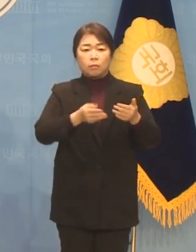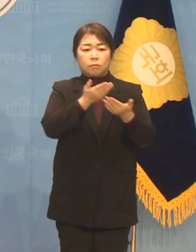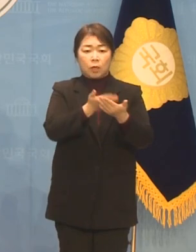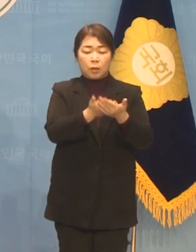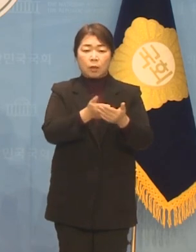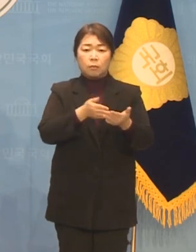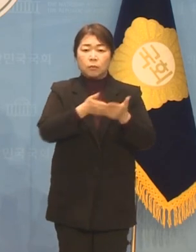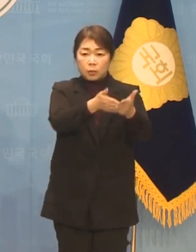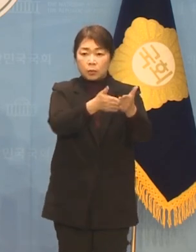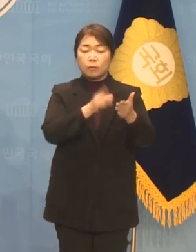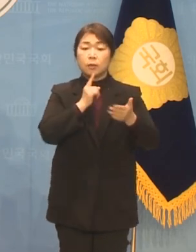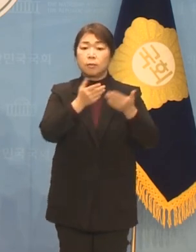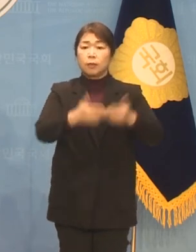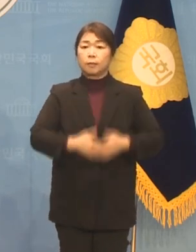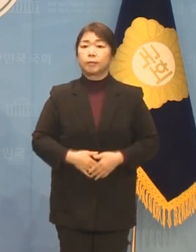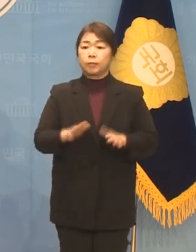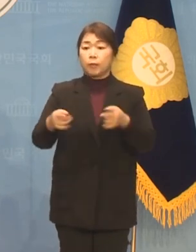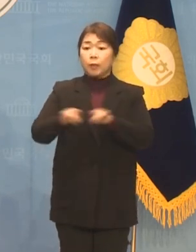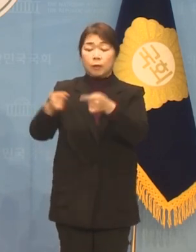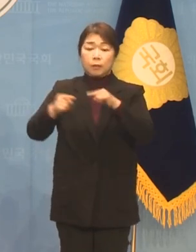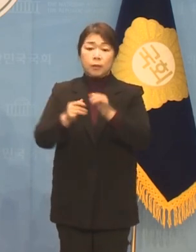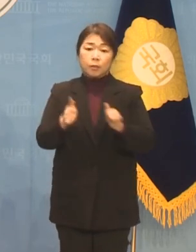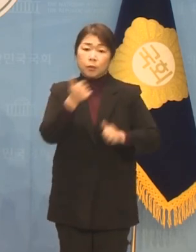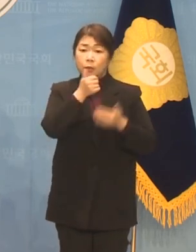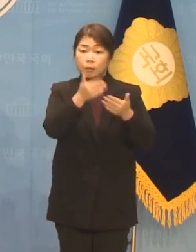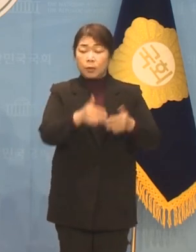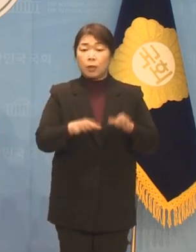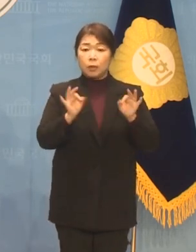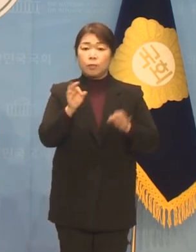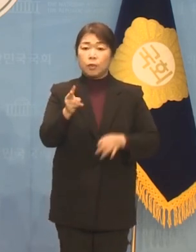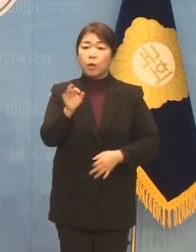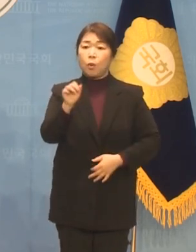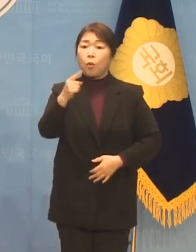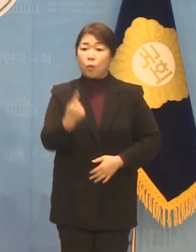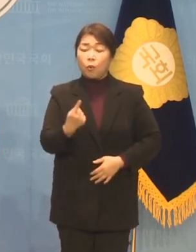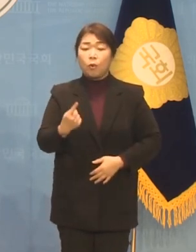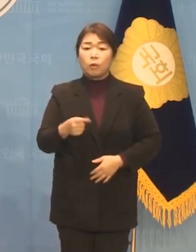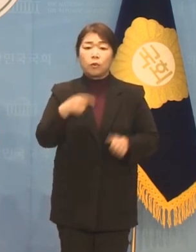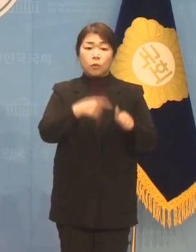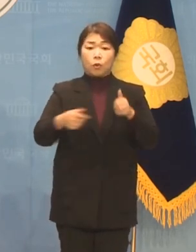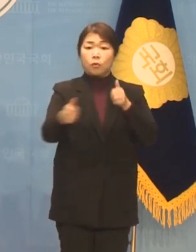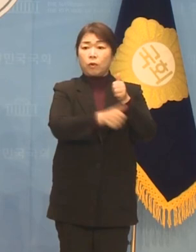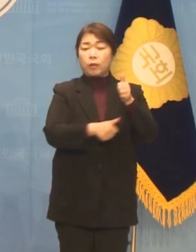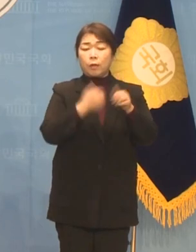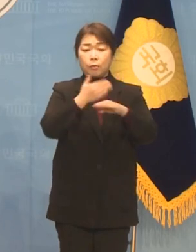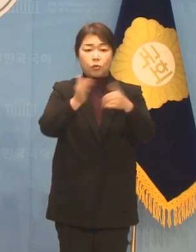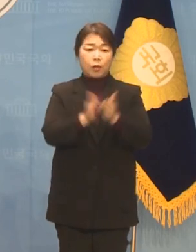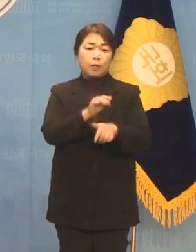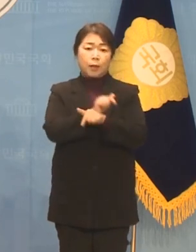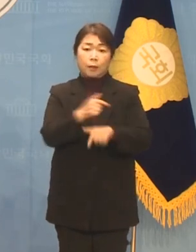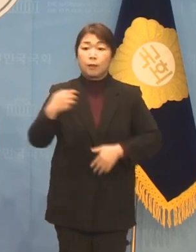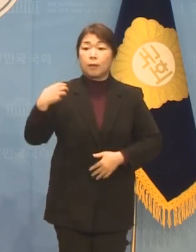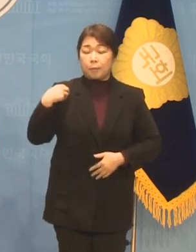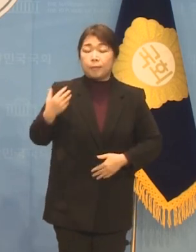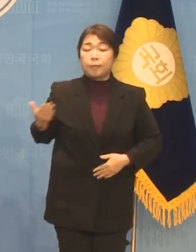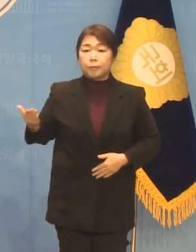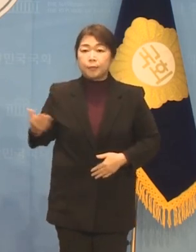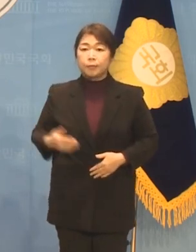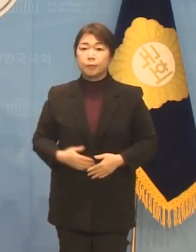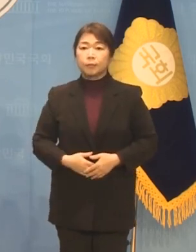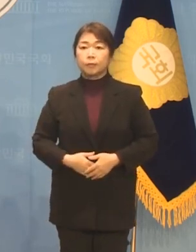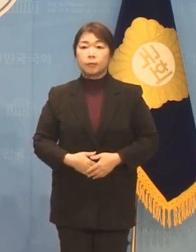하신 의원님 소개하겠습니다. 먼저 김영호 교육위 민주당 간사